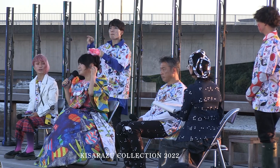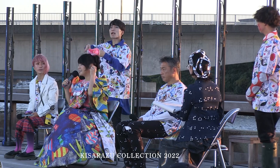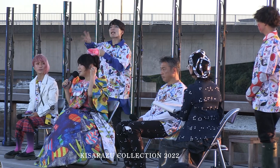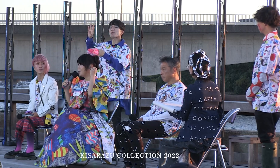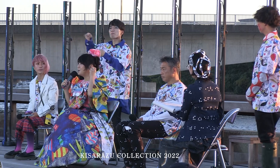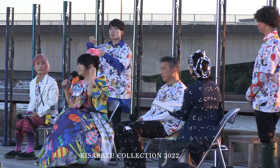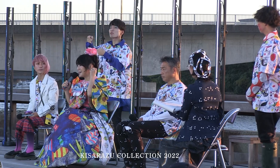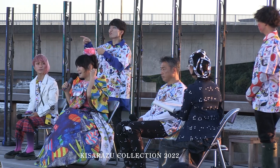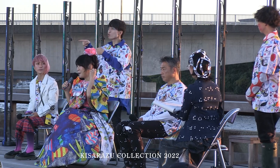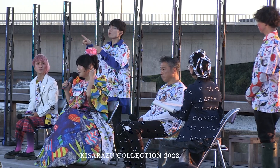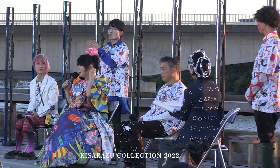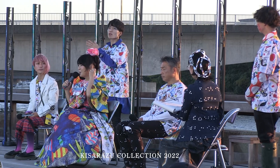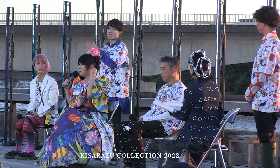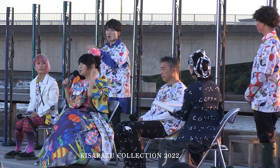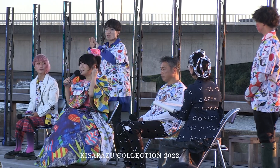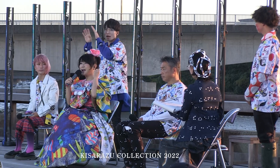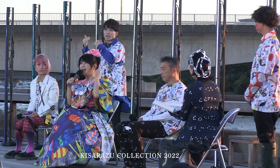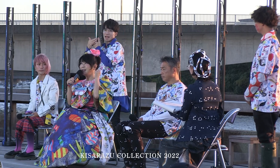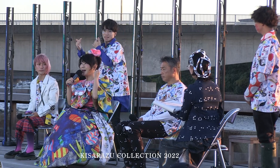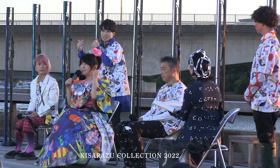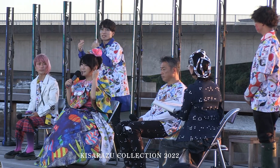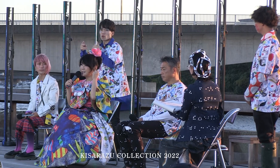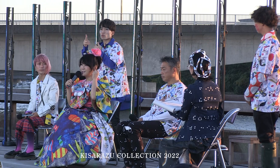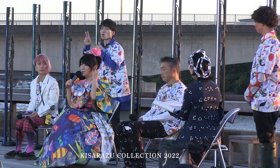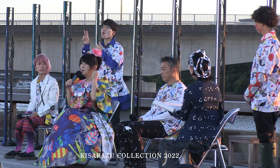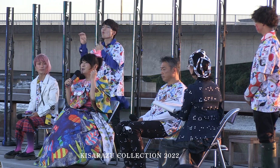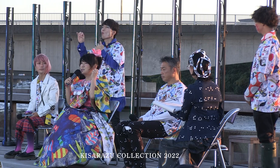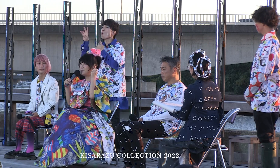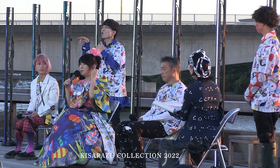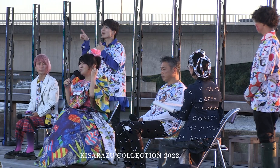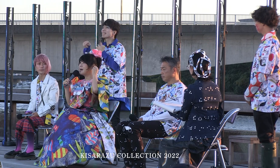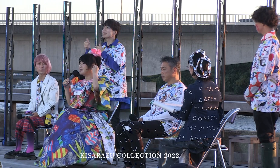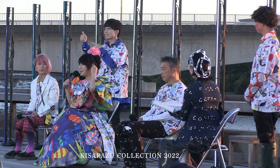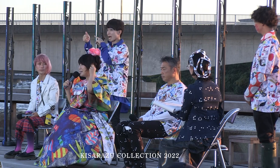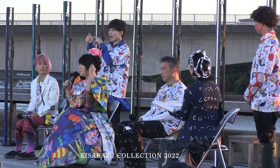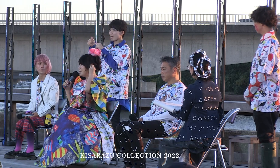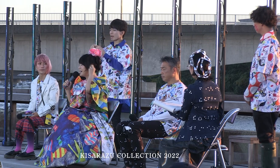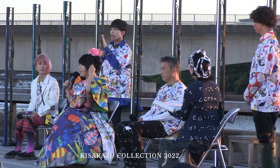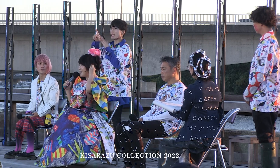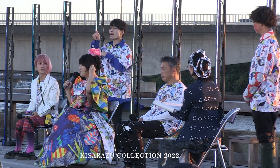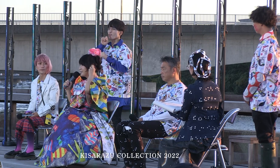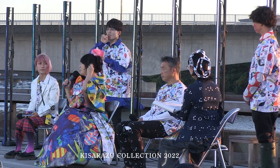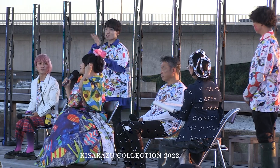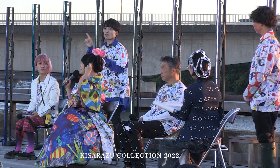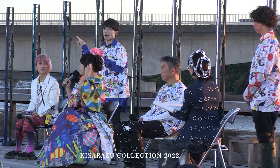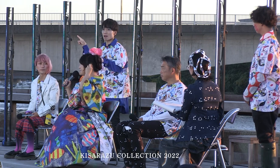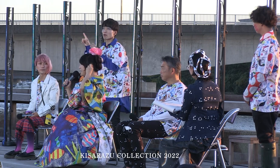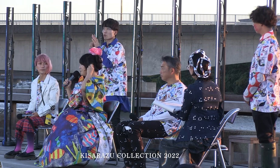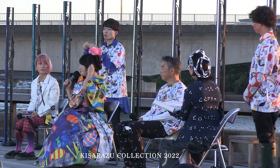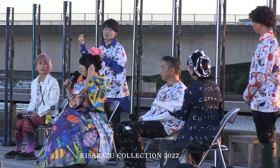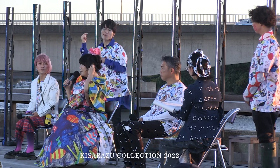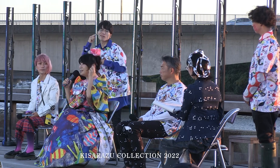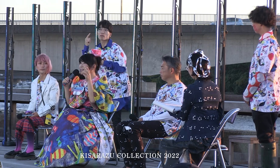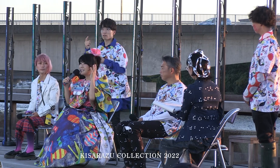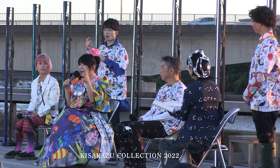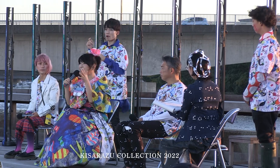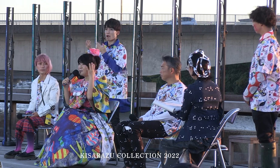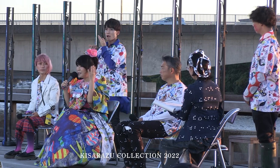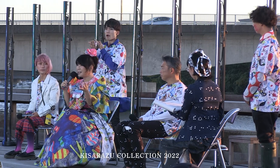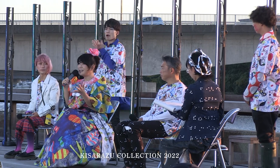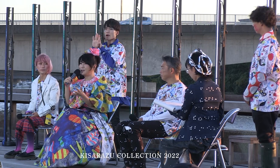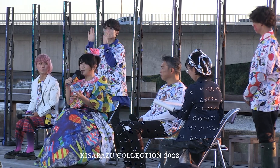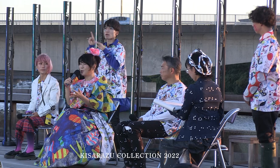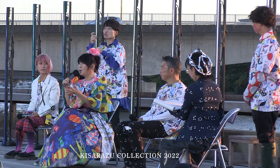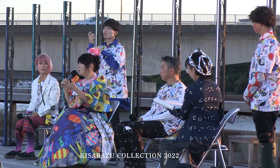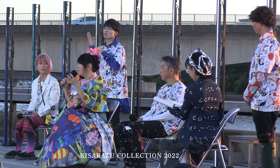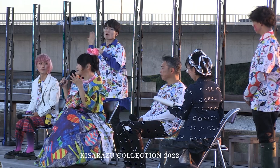式の演出家のウォーリーさんが本当に世界に発信する10分前にイヤモニから聞こえてきました。みんな違って